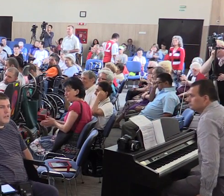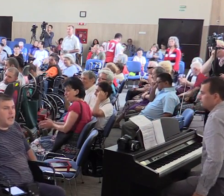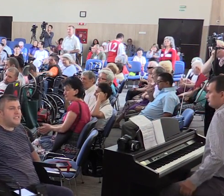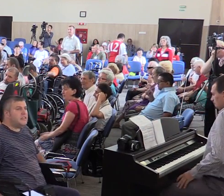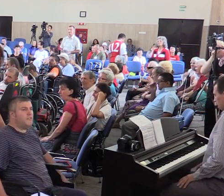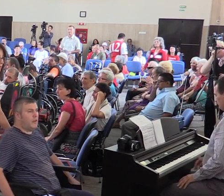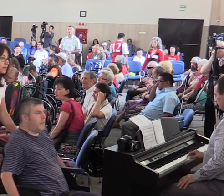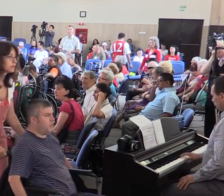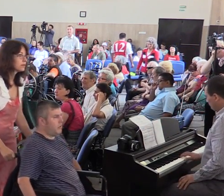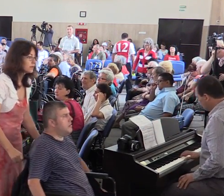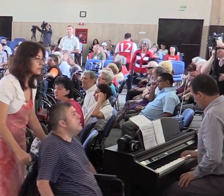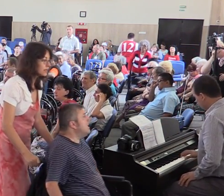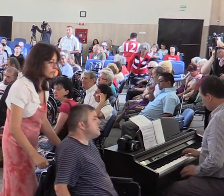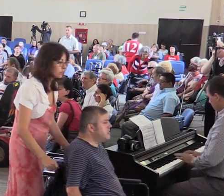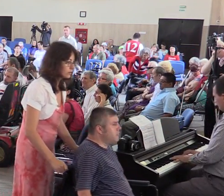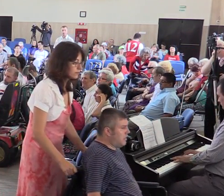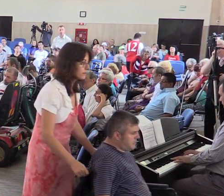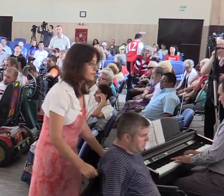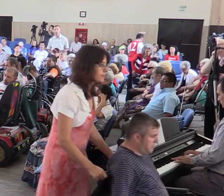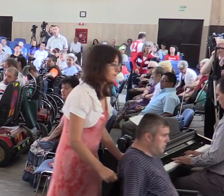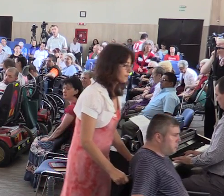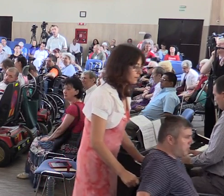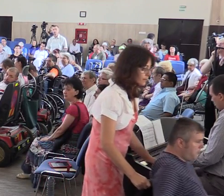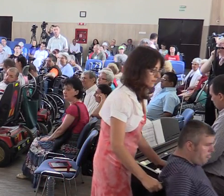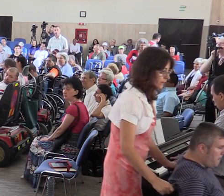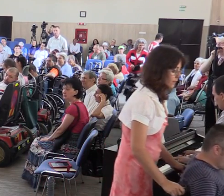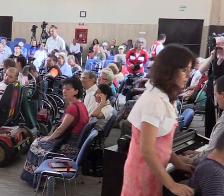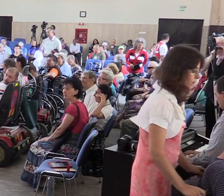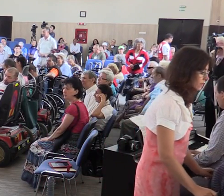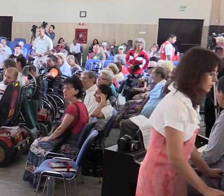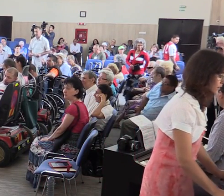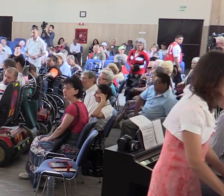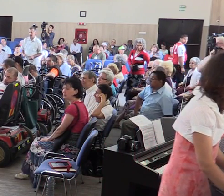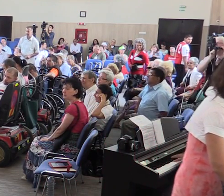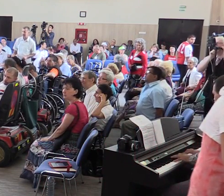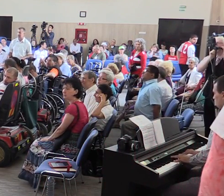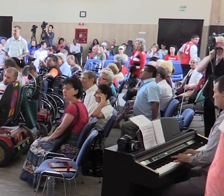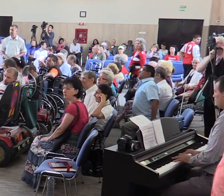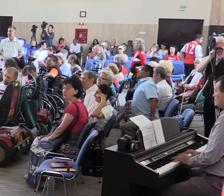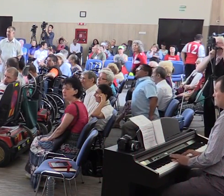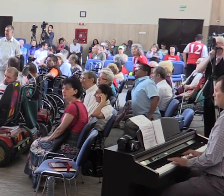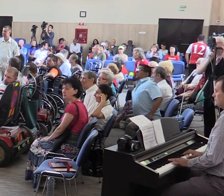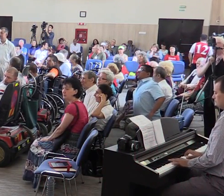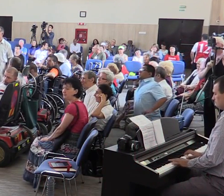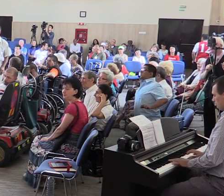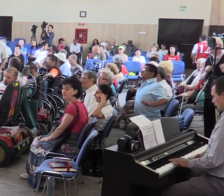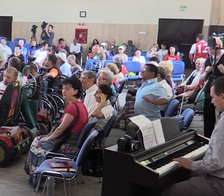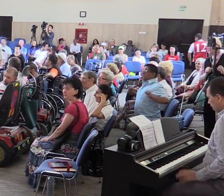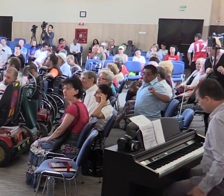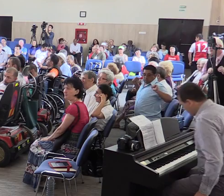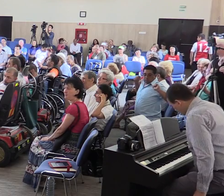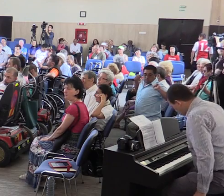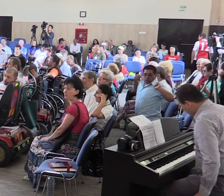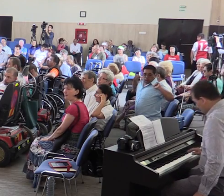Sperăm să fie o zi deosebită, o zi specială pe care nu o să o uitați niciodată. Haideți să